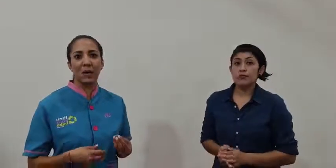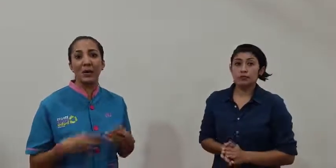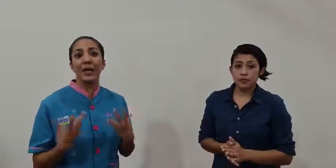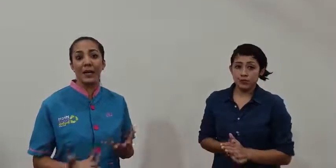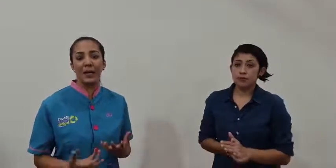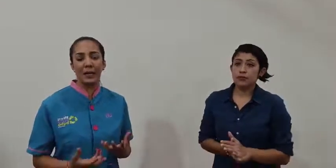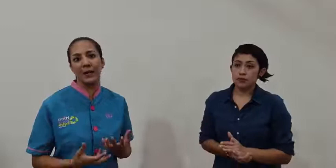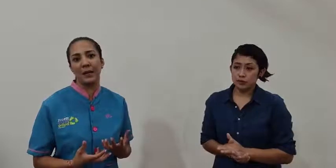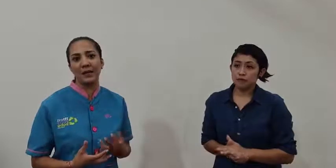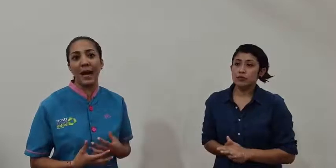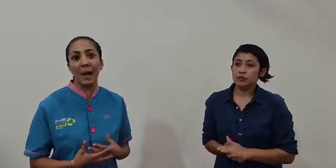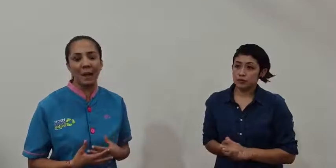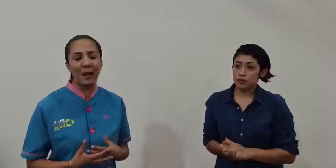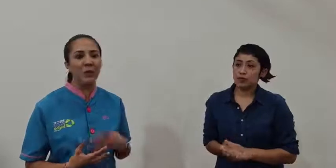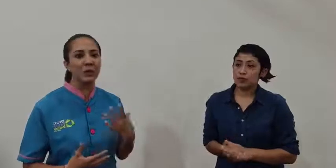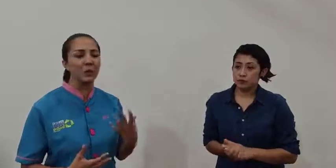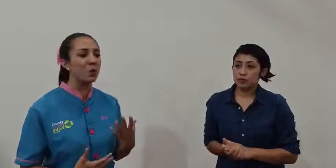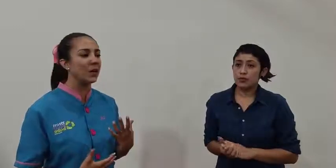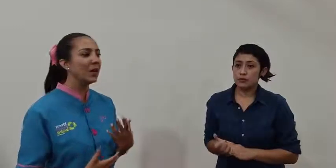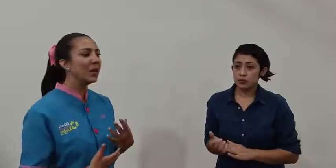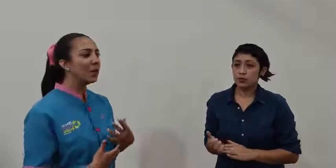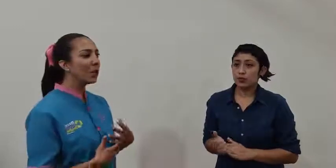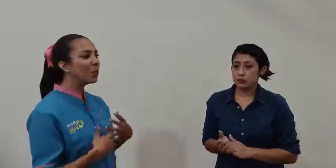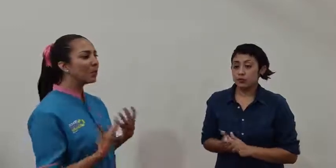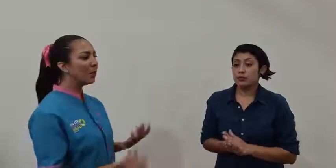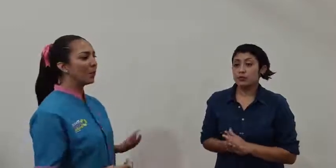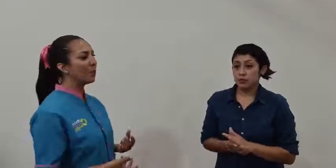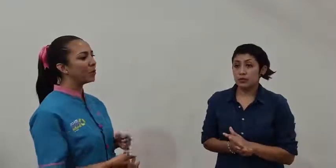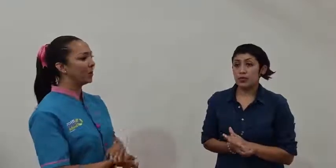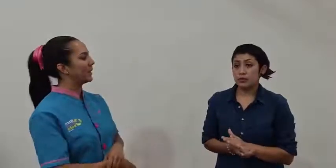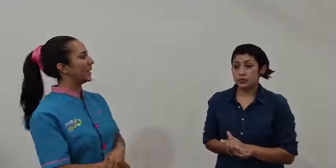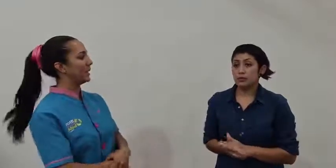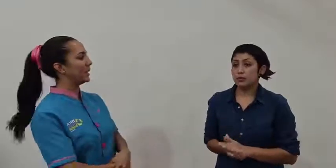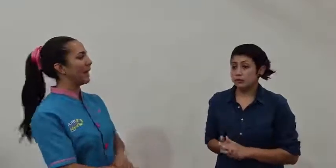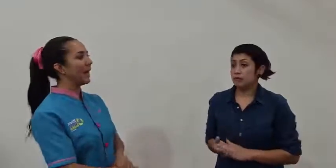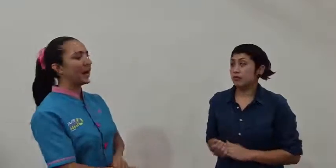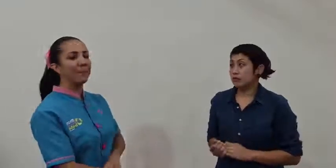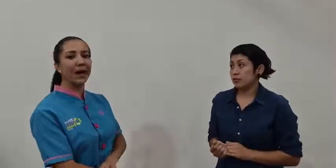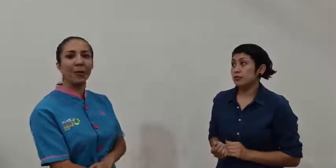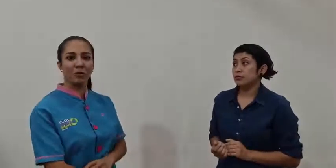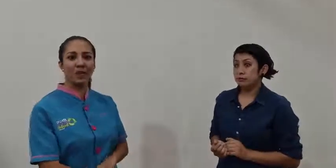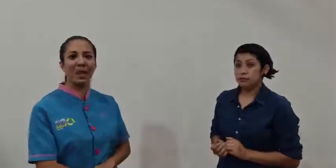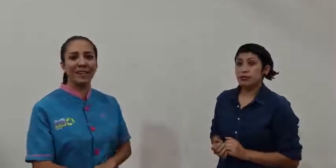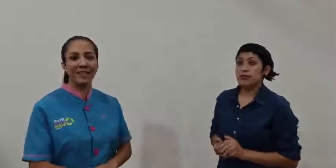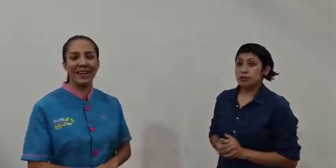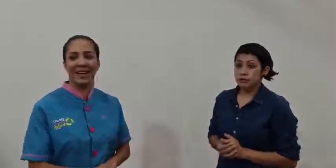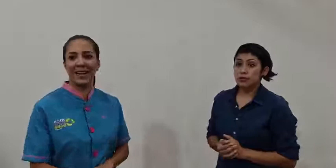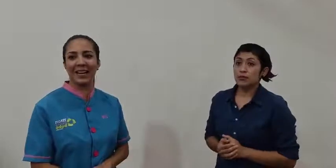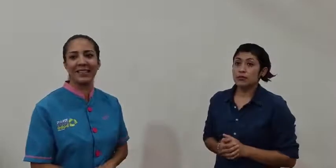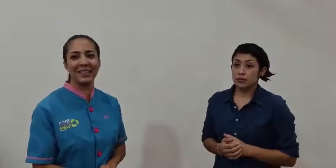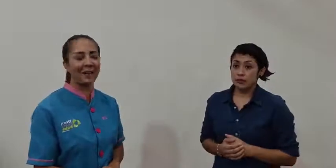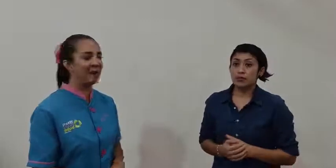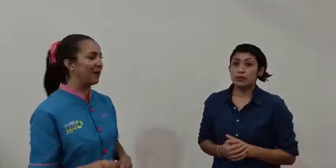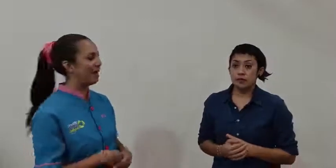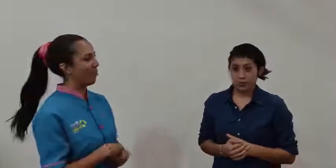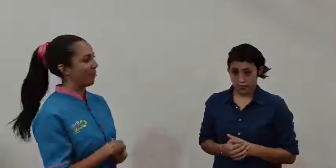no tenga esta habla o esta escucha, ¿cómo es que podemos empezarles a mostrar este idioma?